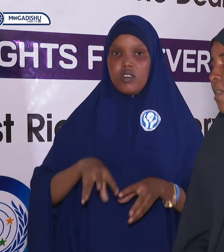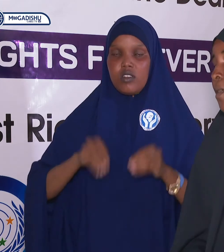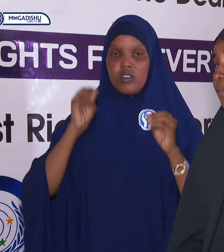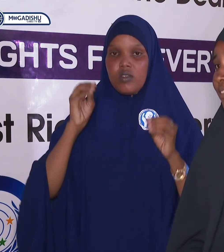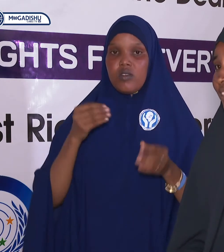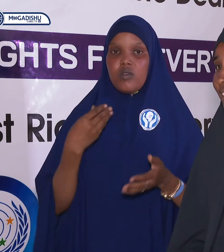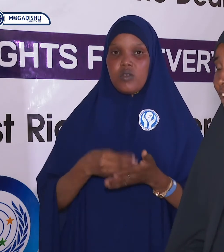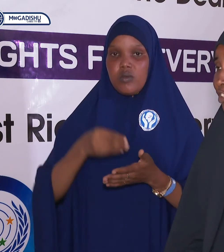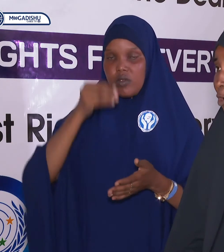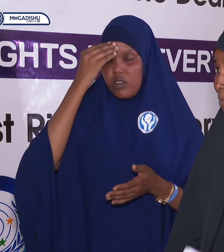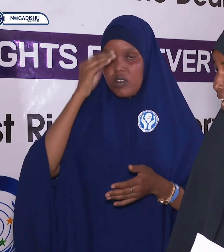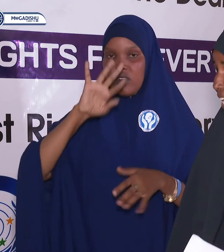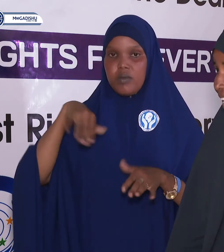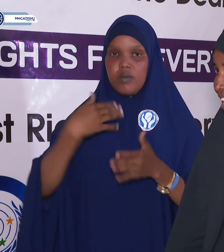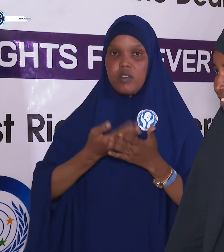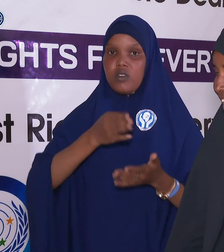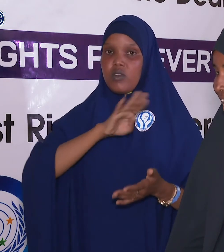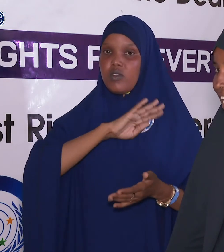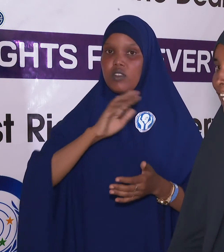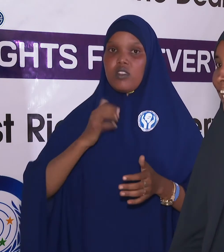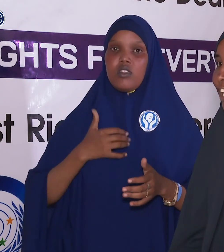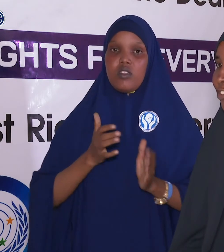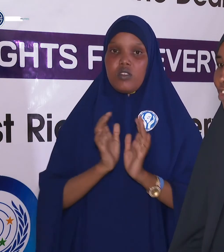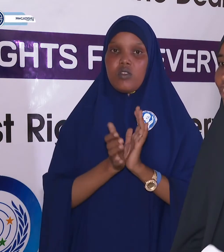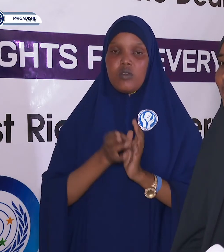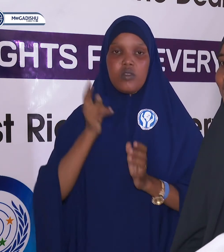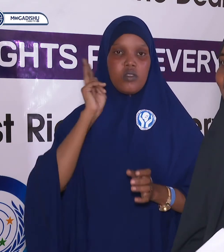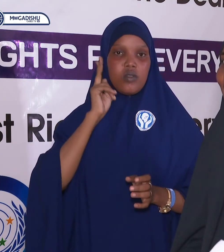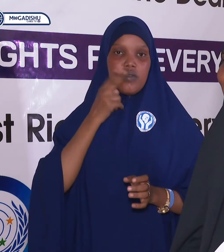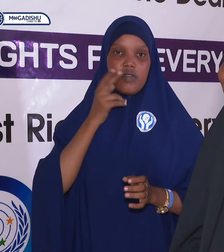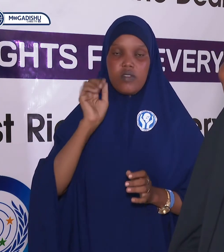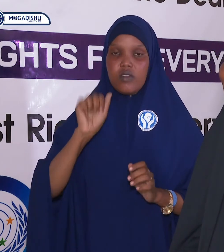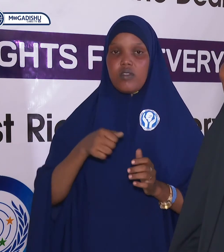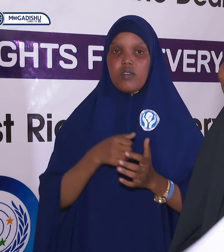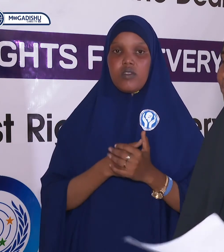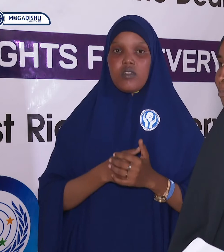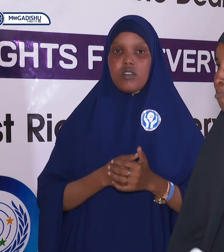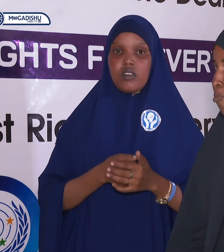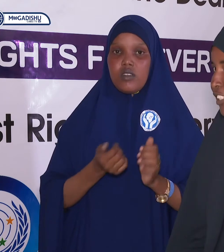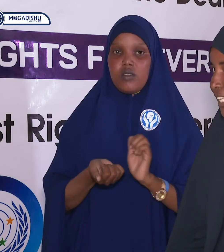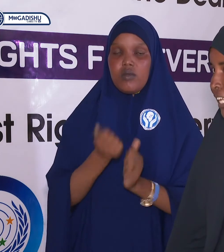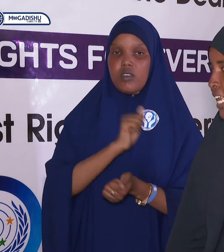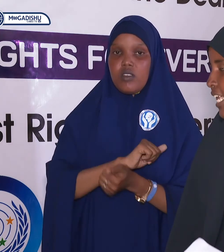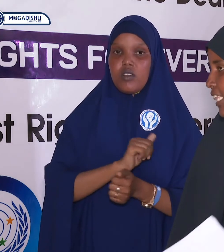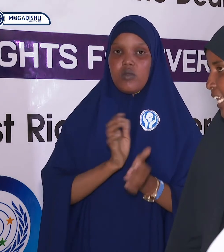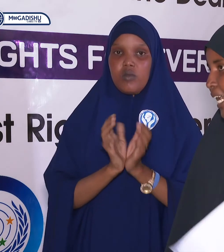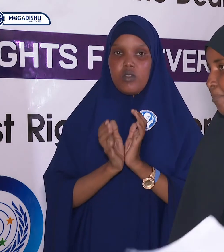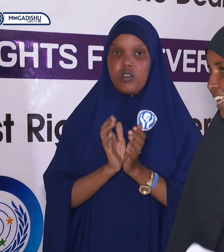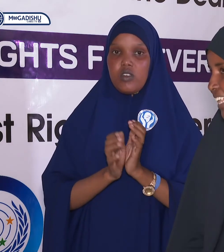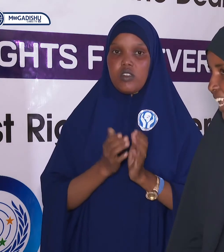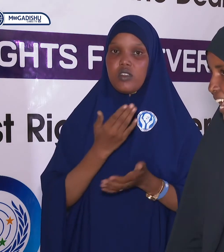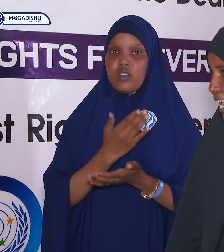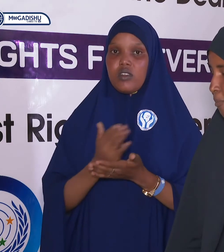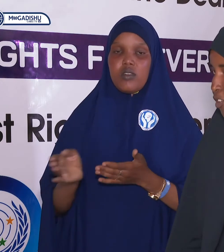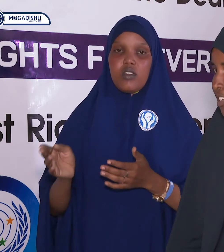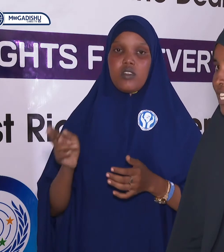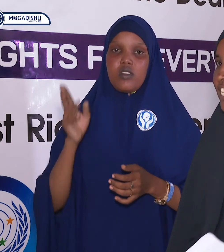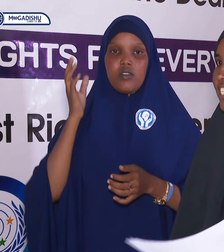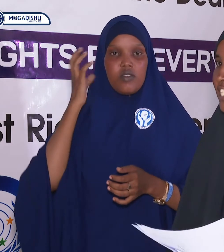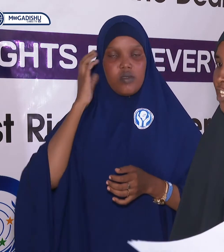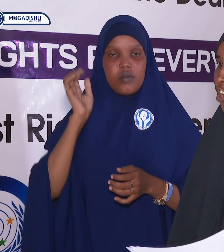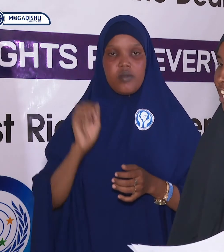dhammaan dadyow maqalka naafada ka ah in leeli doono isbedello ka dhan ah bulshada qaybteeda dhaga